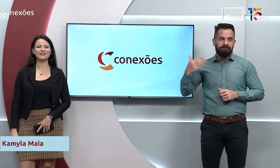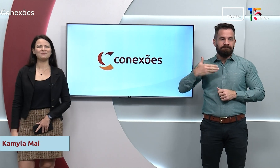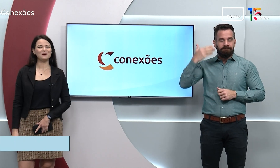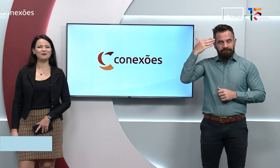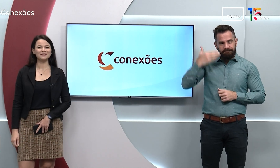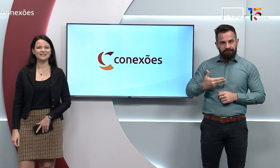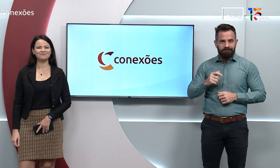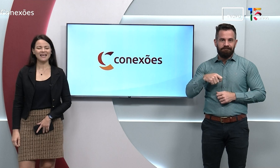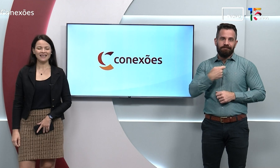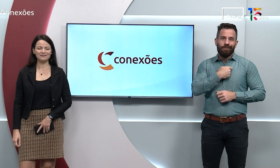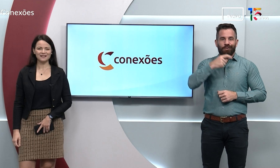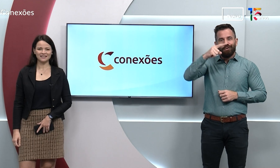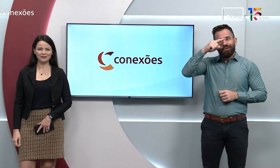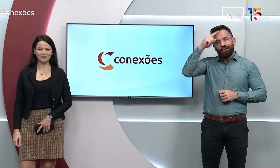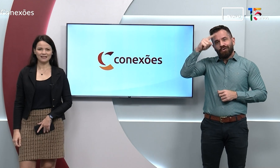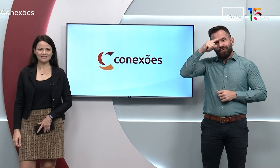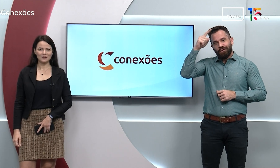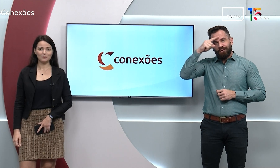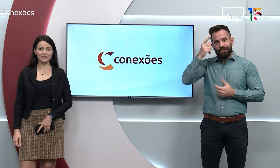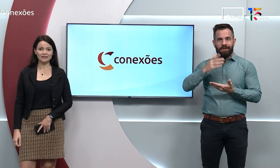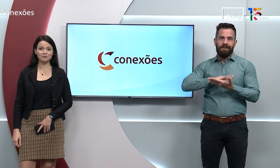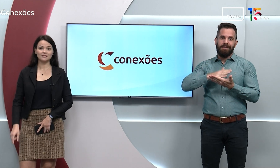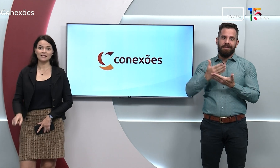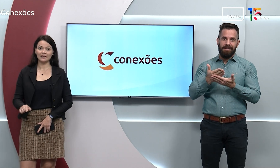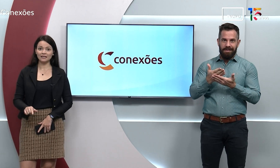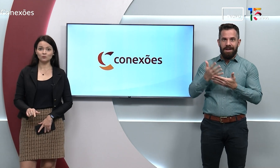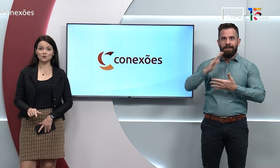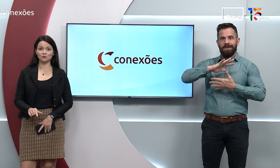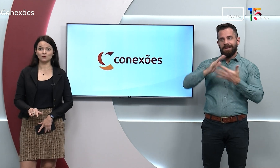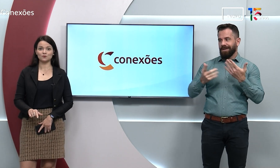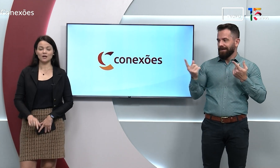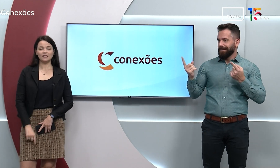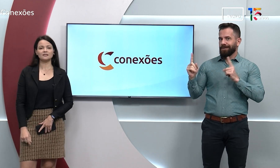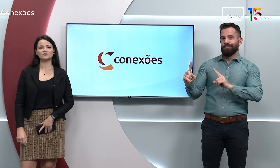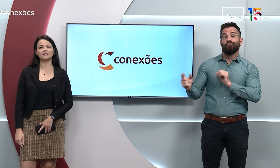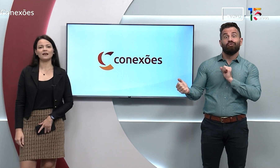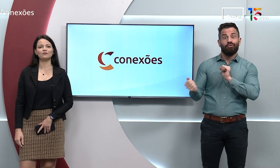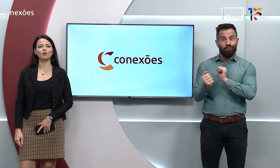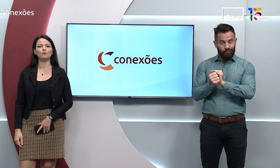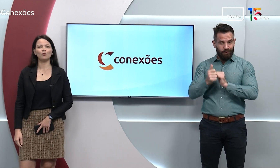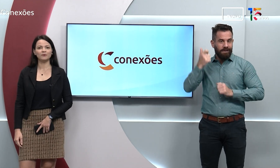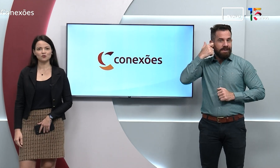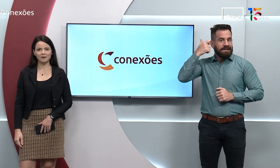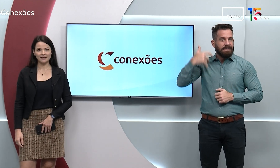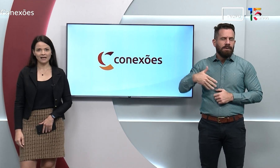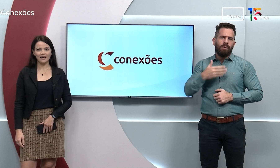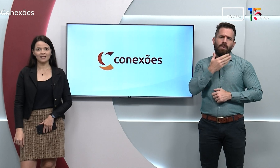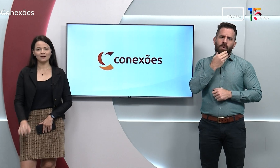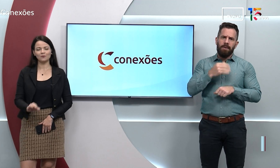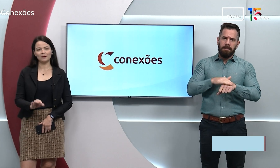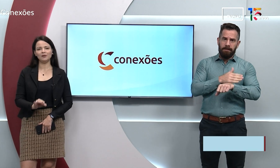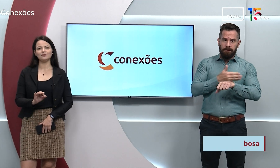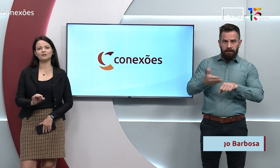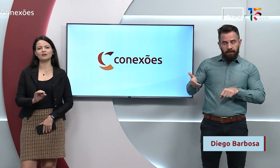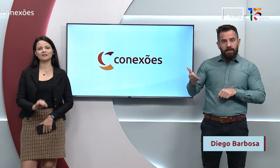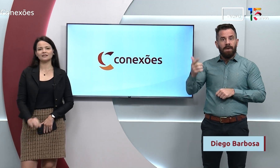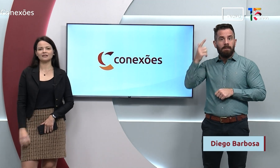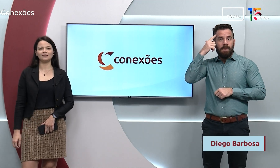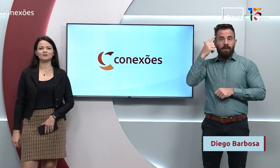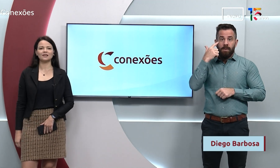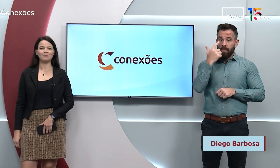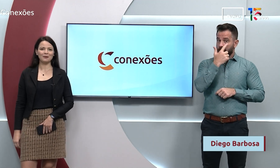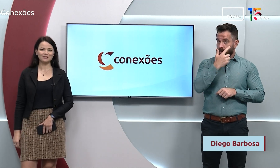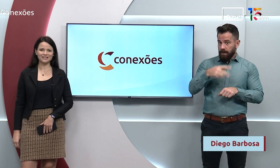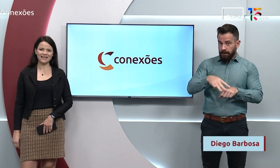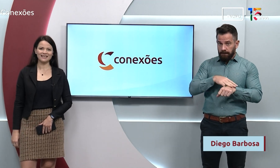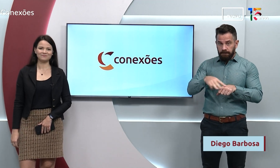professor Diego Barbosa. Ele faz a interpretação para Libras aqui no estúdio e se descreve como um homem de pele clara, com cabelos e olhos